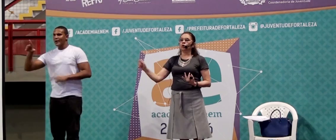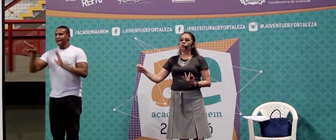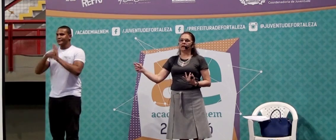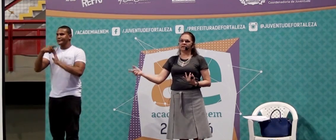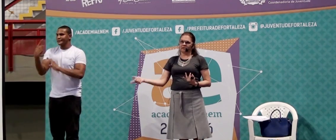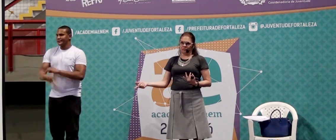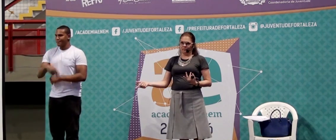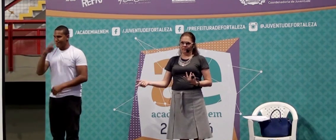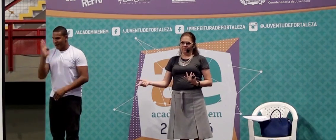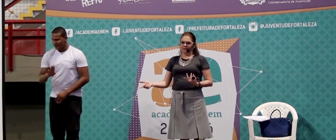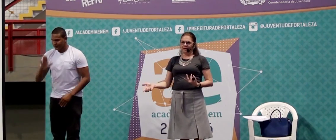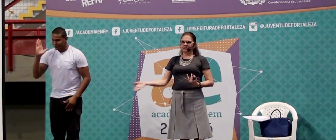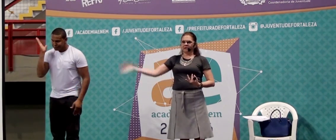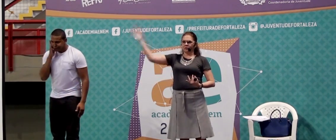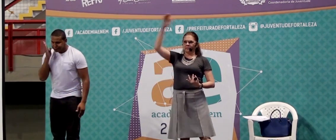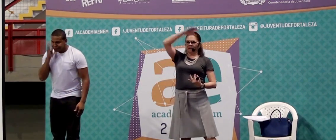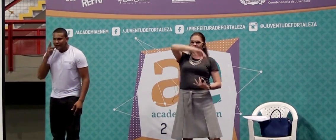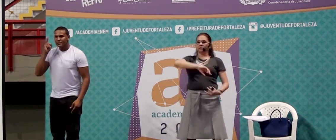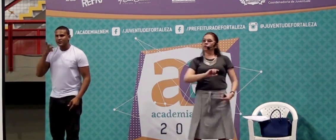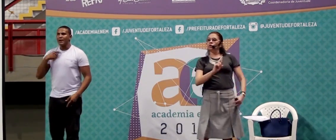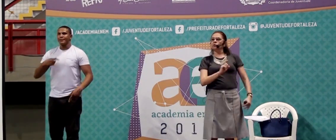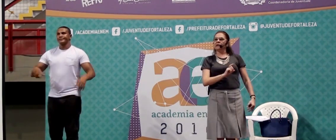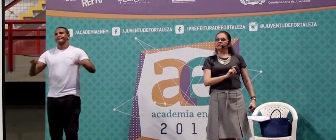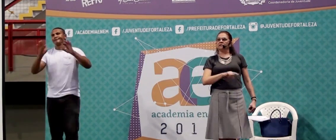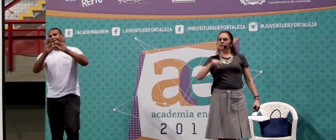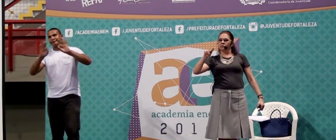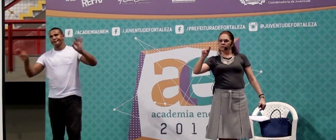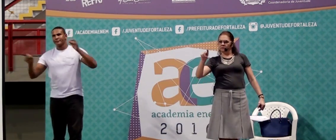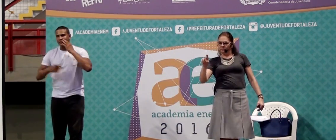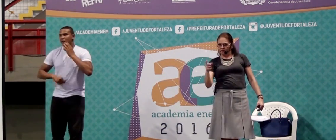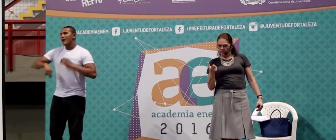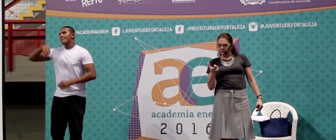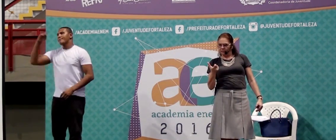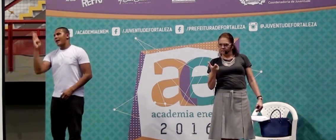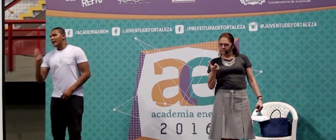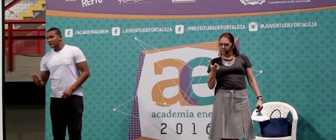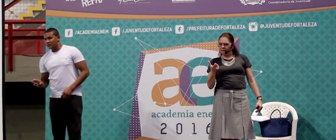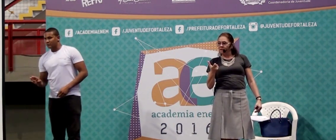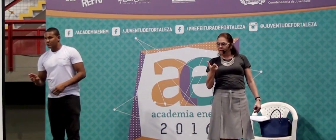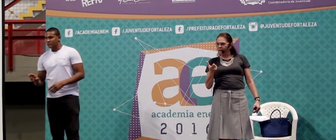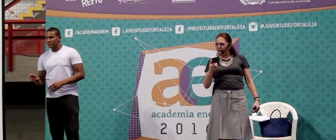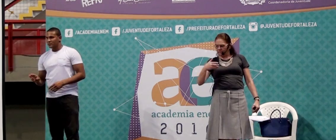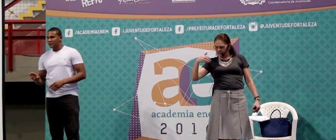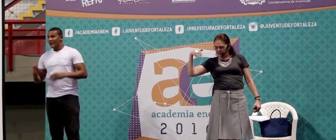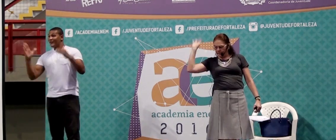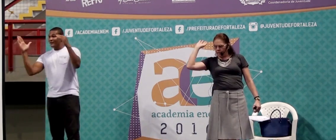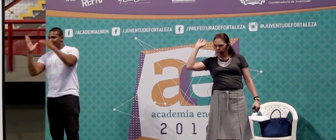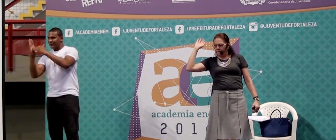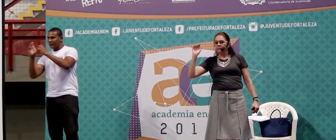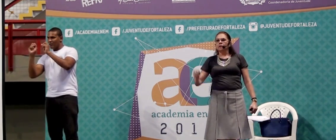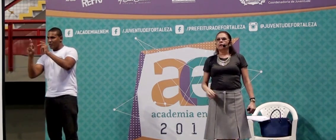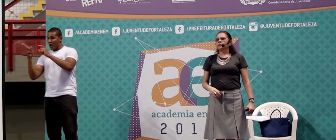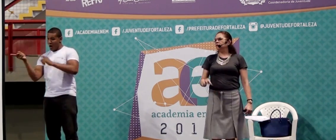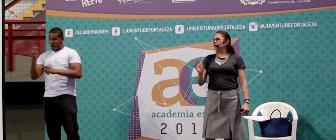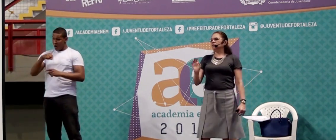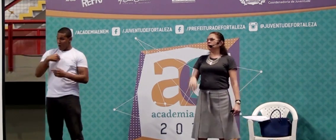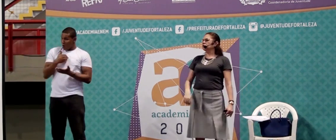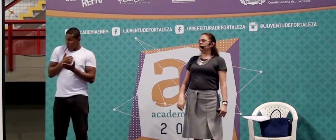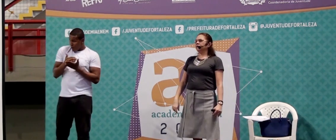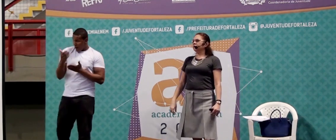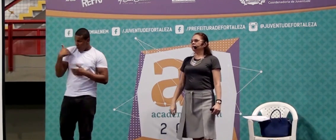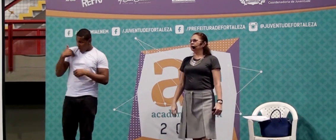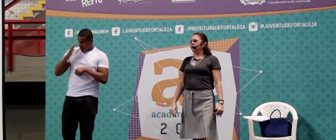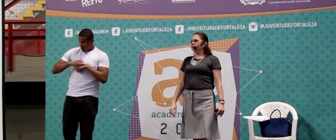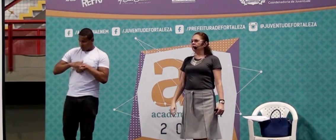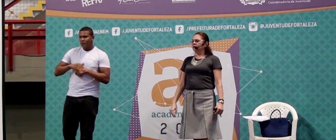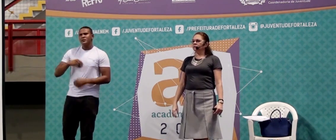mulher no Brasil. Aí você começa: no Brasil, vírgula. Entenderam? Vai embora. Professora, eu não